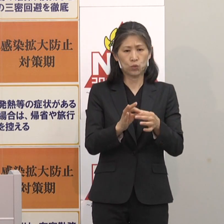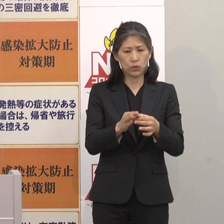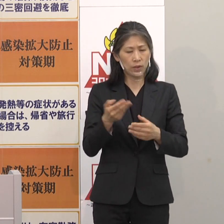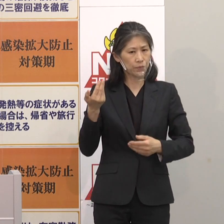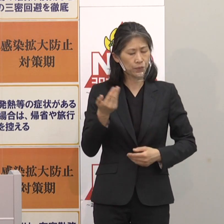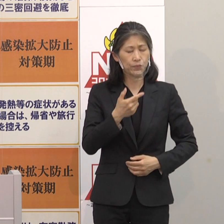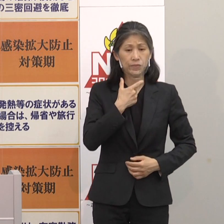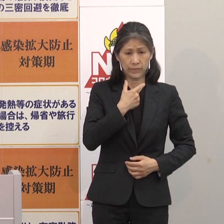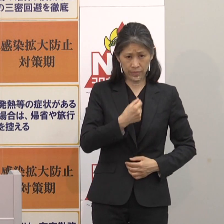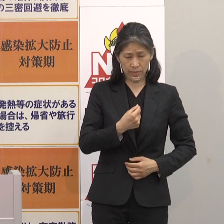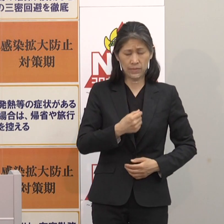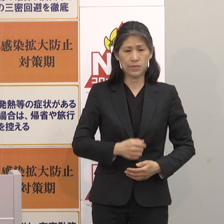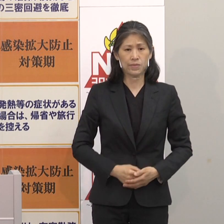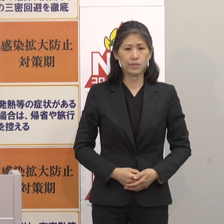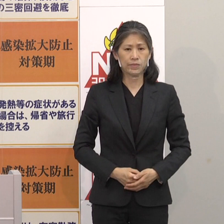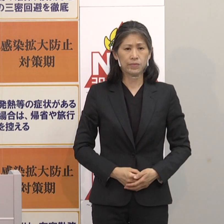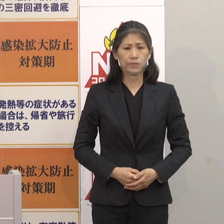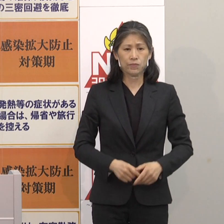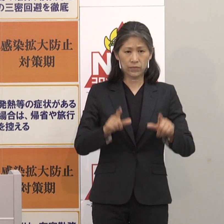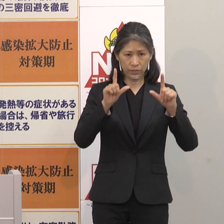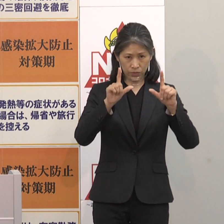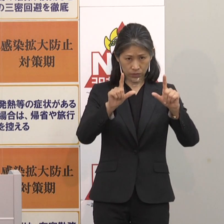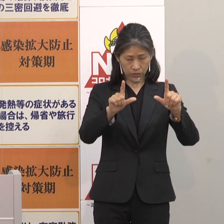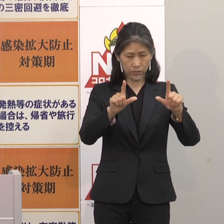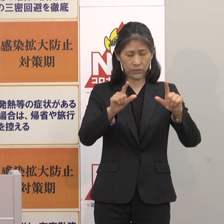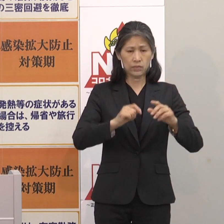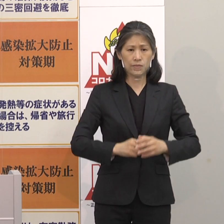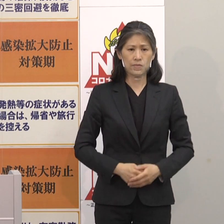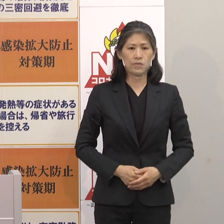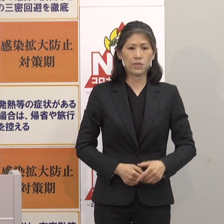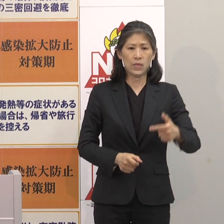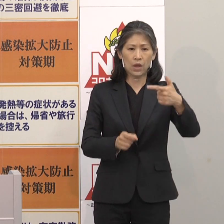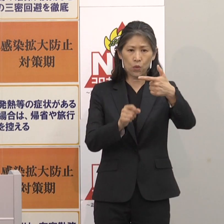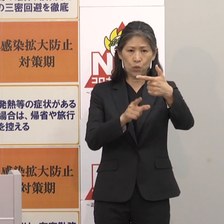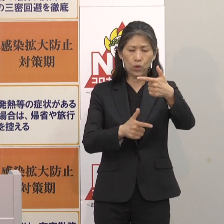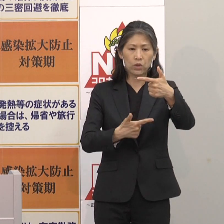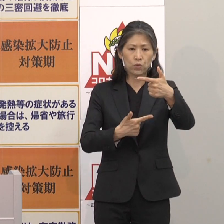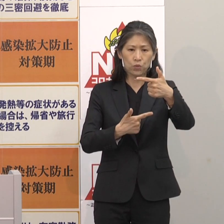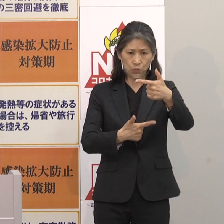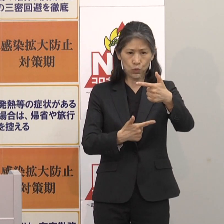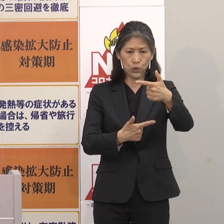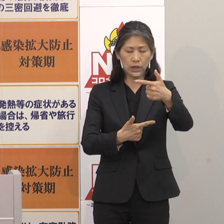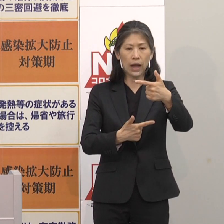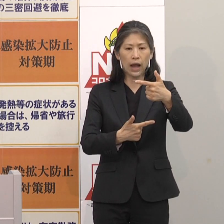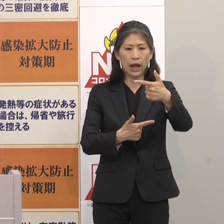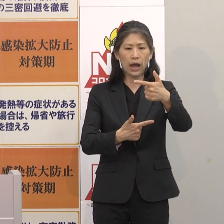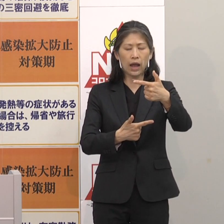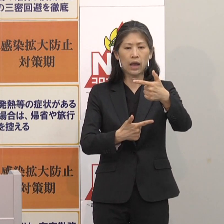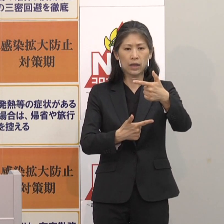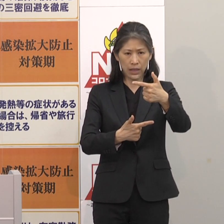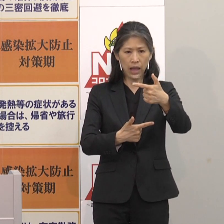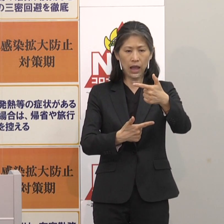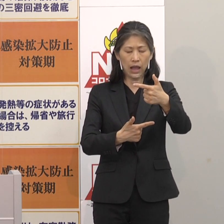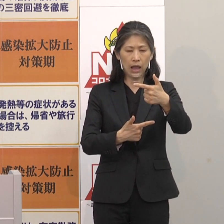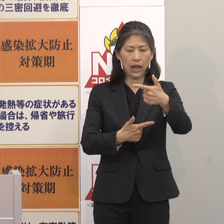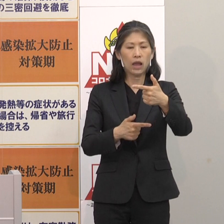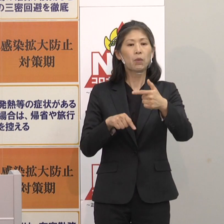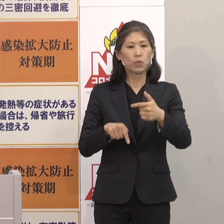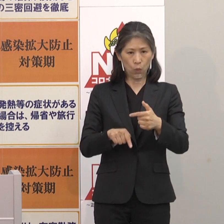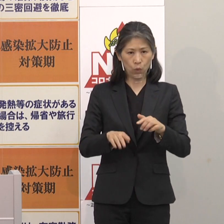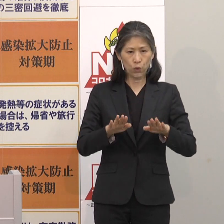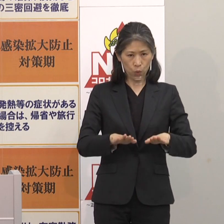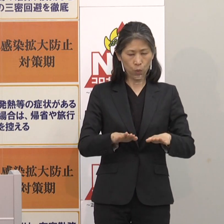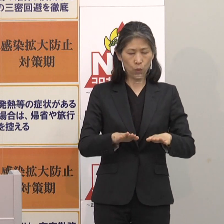はい、手島事業につきましてはご質問のようにこの6月6日をもって平成12年